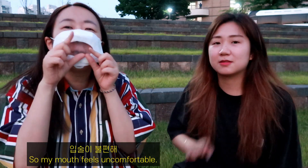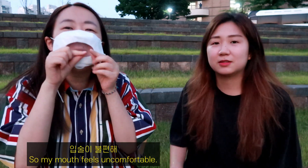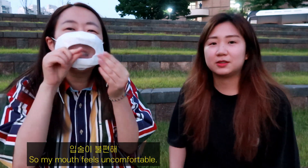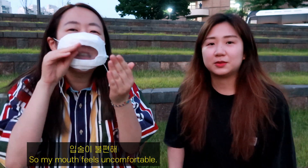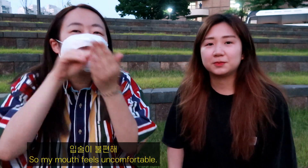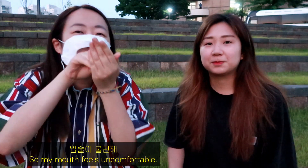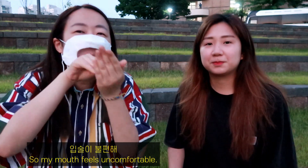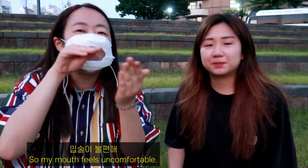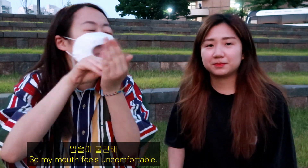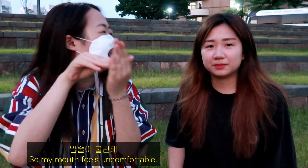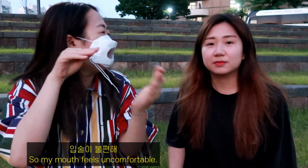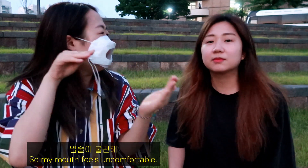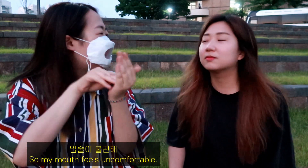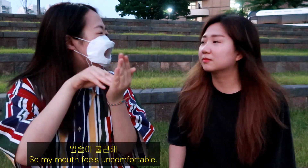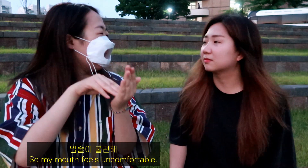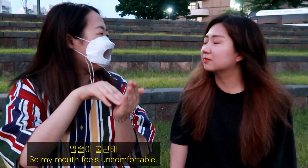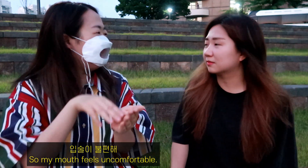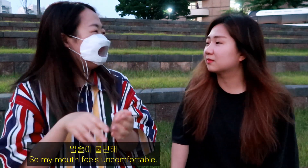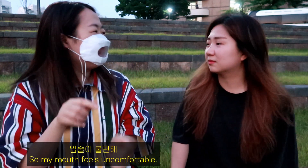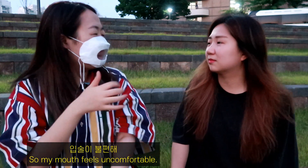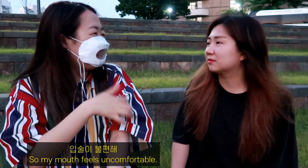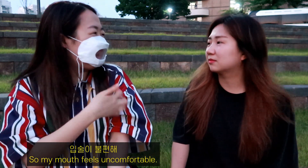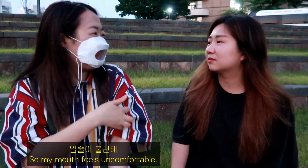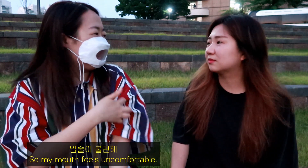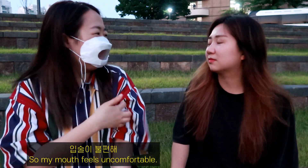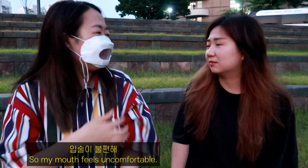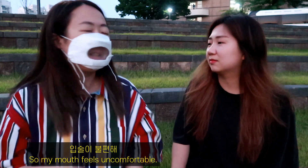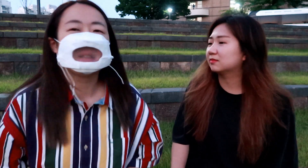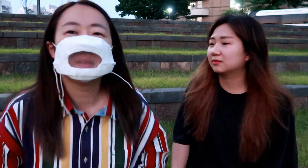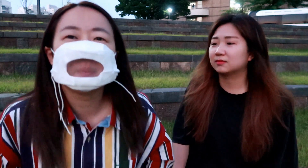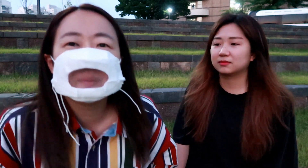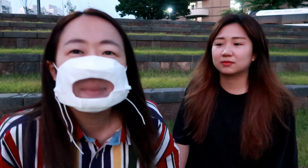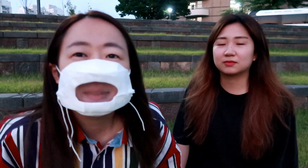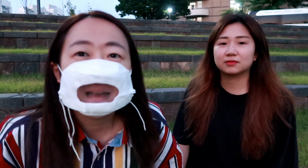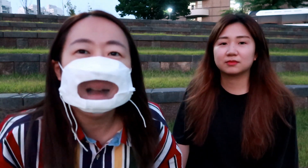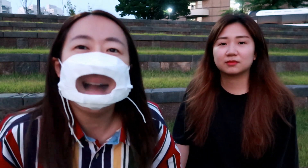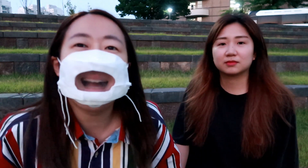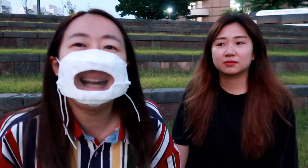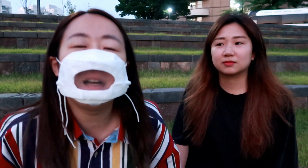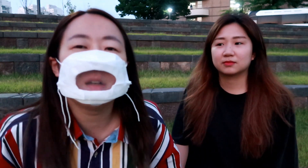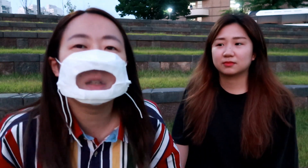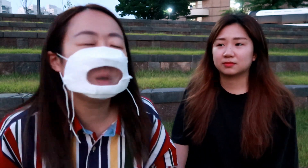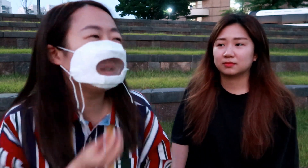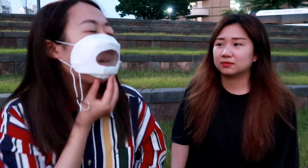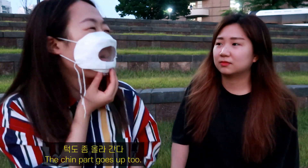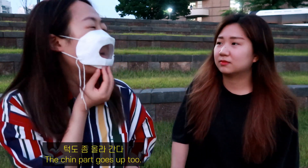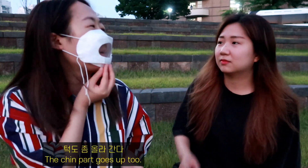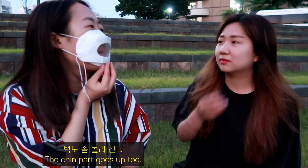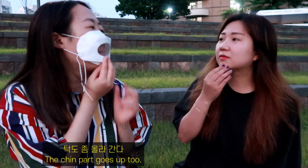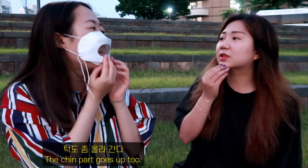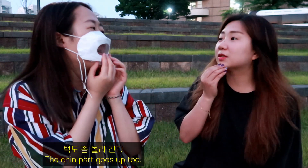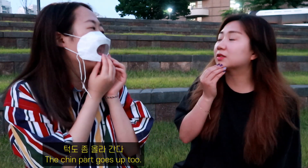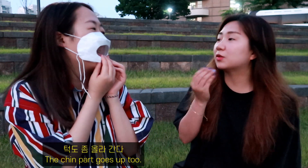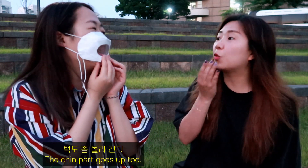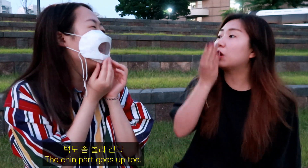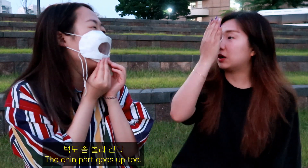뿔이 이렇게 붙어. 좀 조금 붙어. 아, 그리고 여기도 조금 붙어. 아,